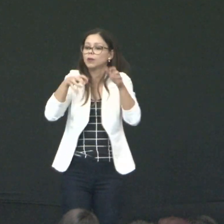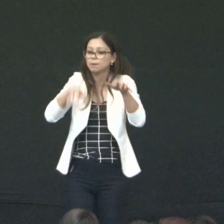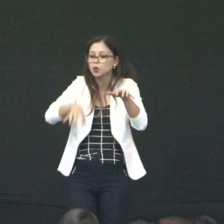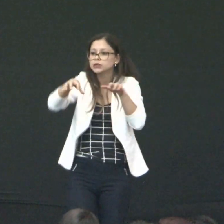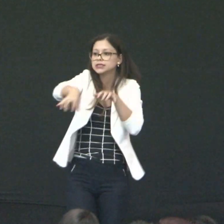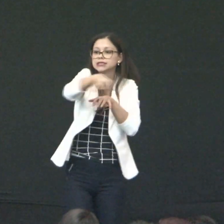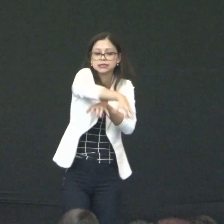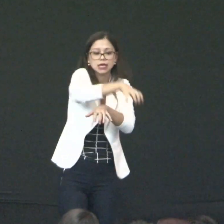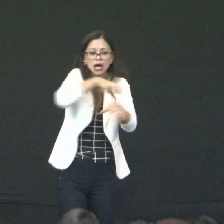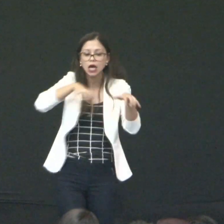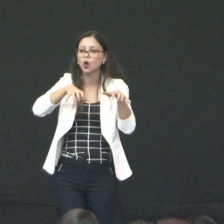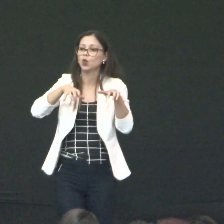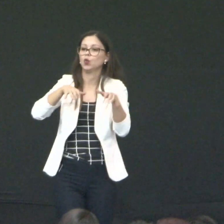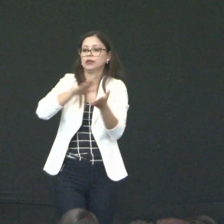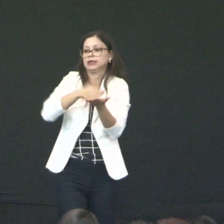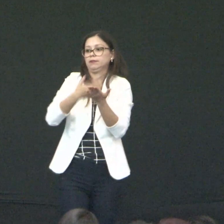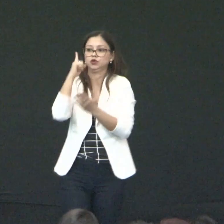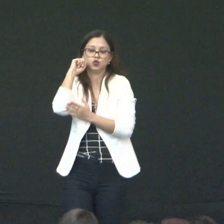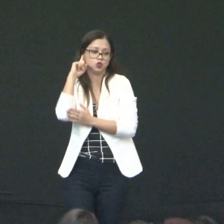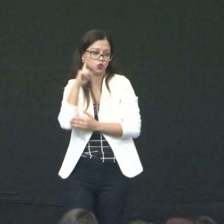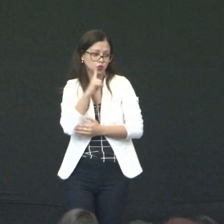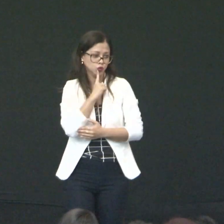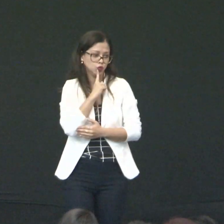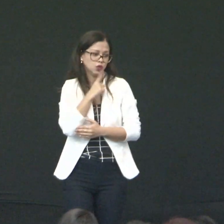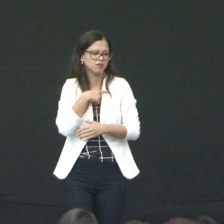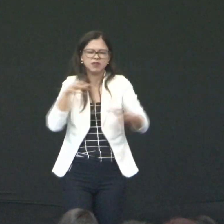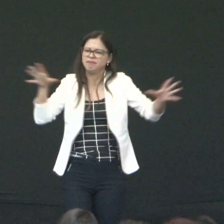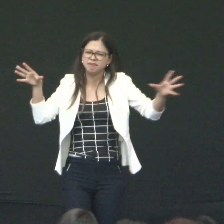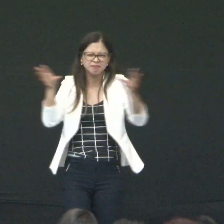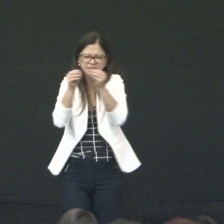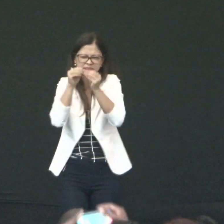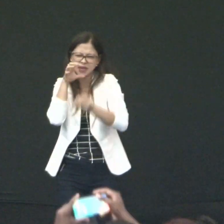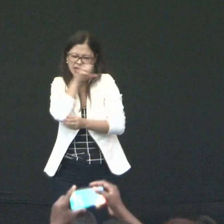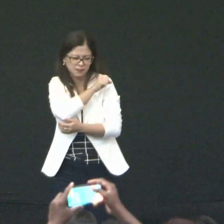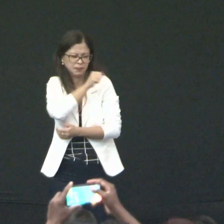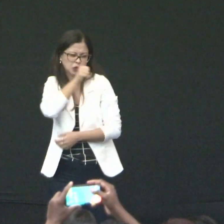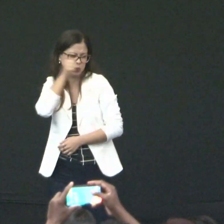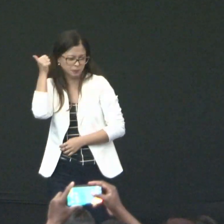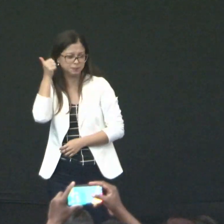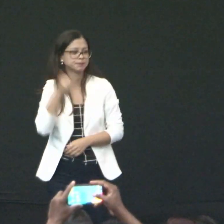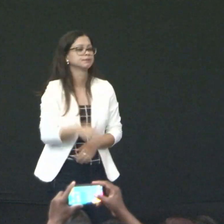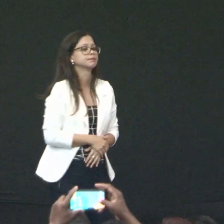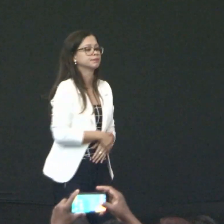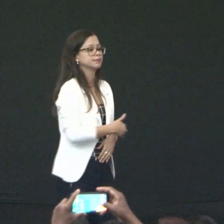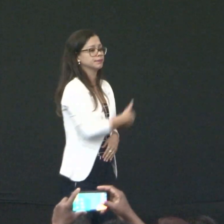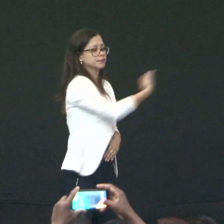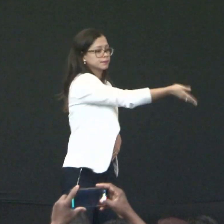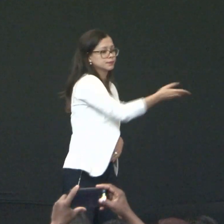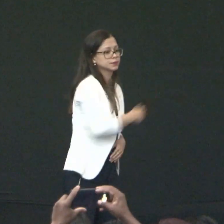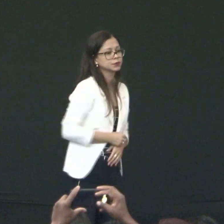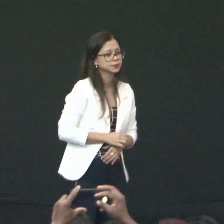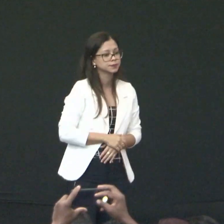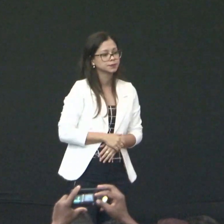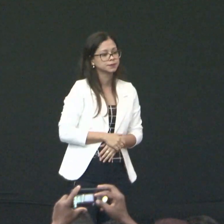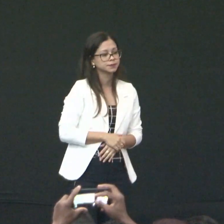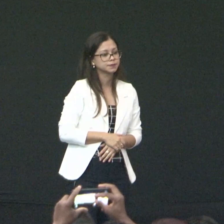ele desenvolveu um modelo de como seria feita essas interpretações de língua de